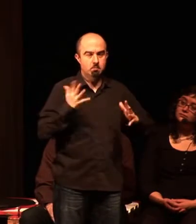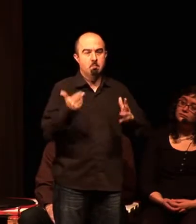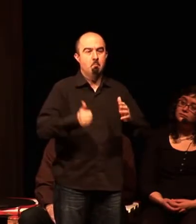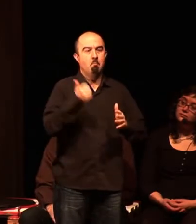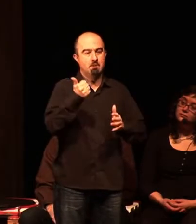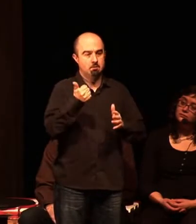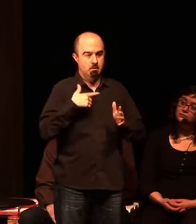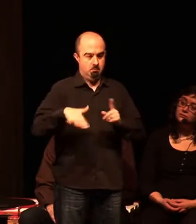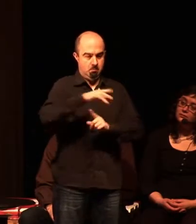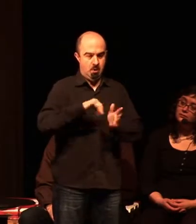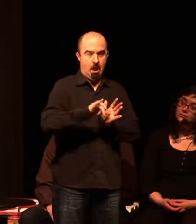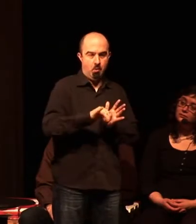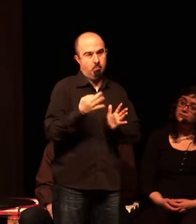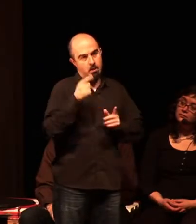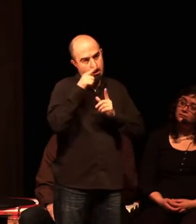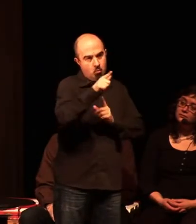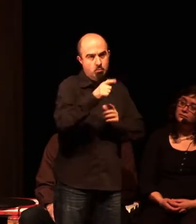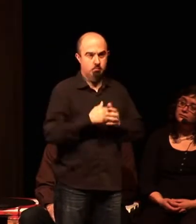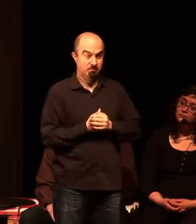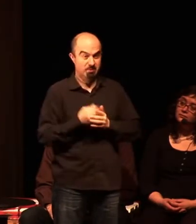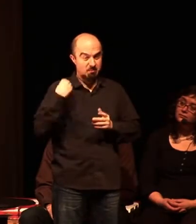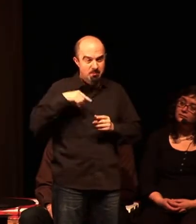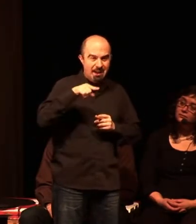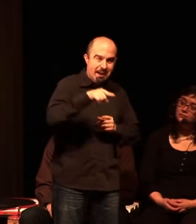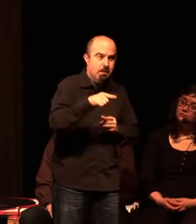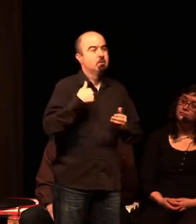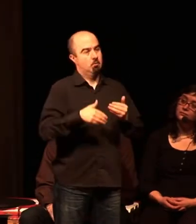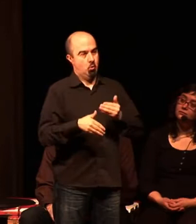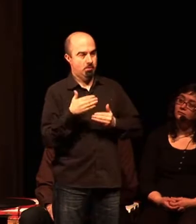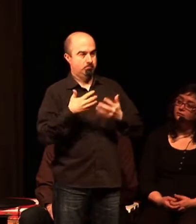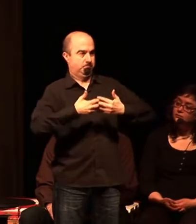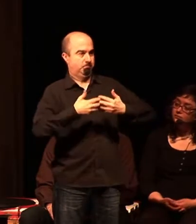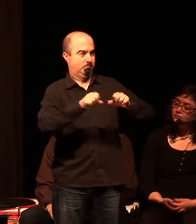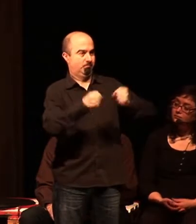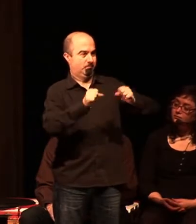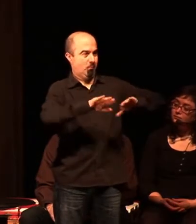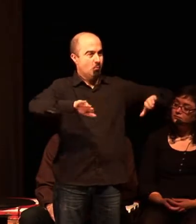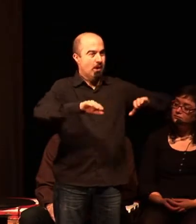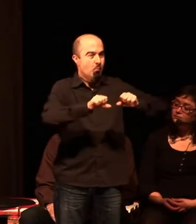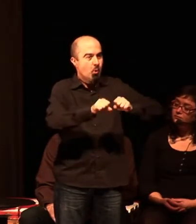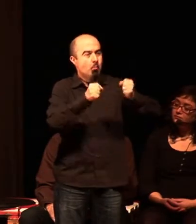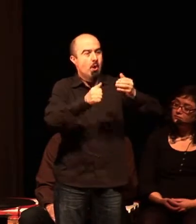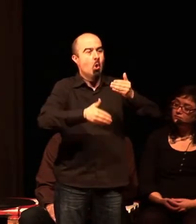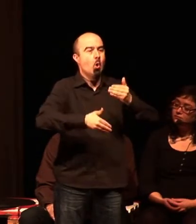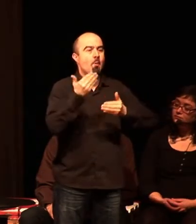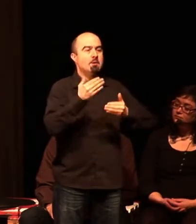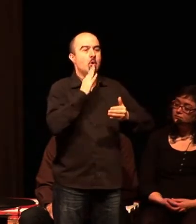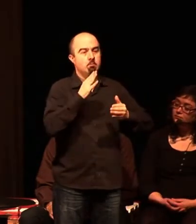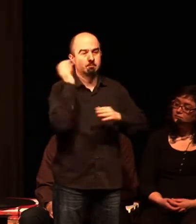eficient en el nostre entorn més proper i és aquí on s'ha començat la ruptura. I la ruptura comença a